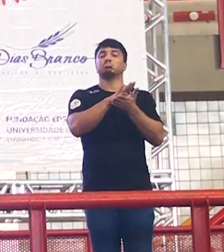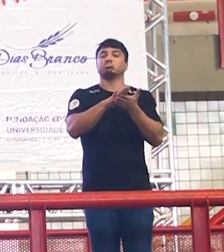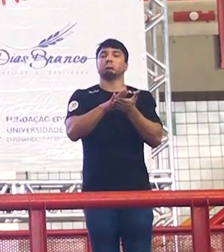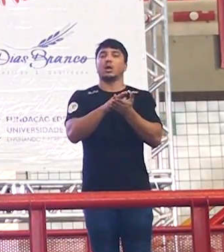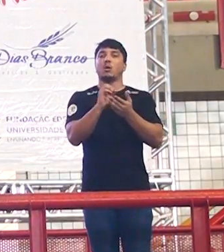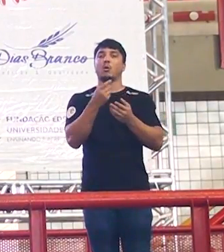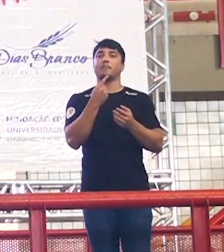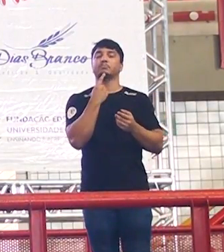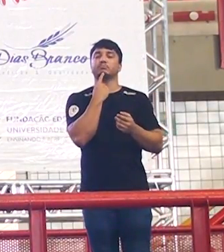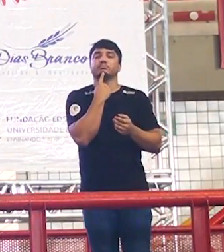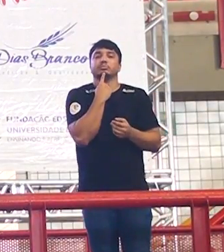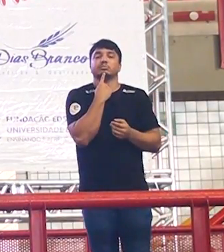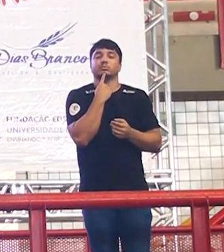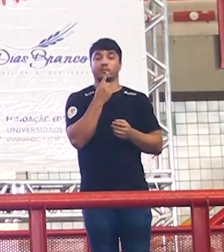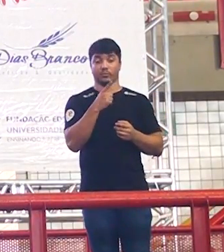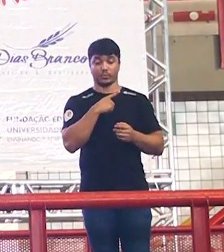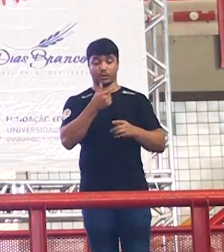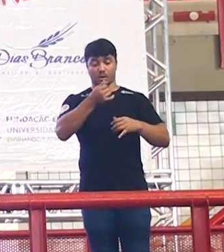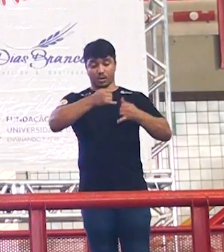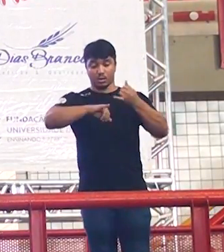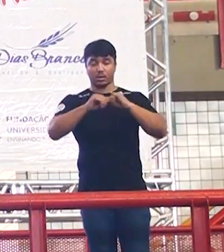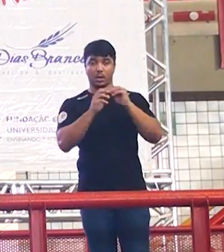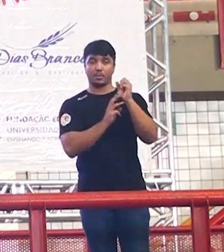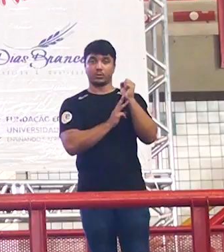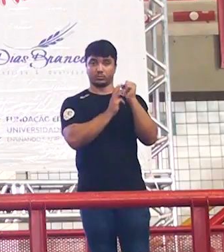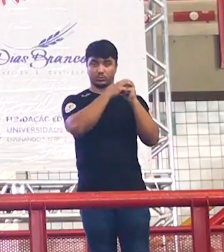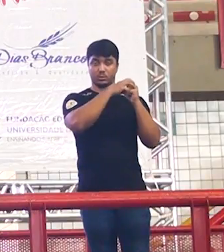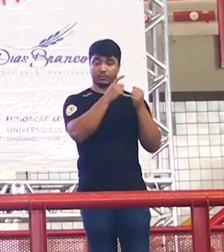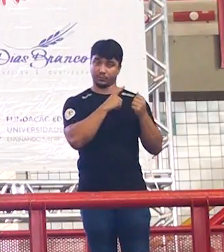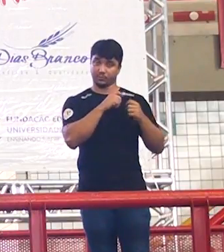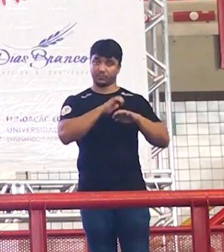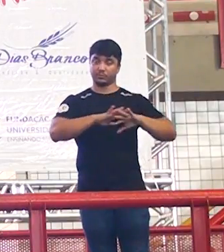planeta. Então, a química verde está preocupada com isso.